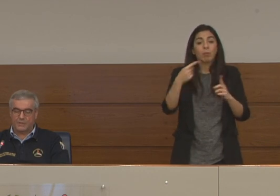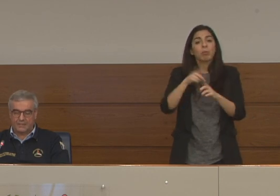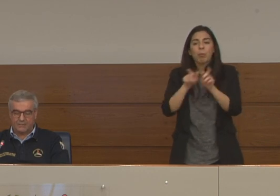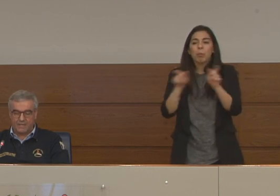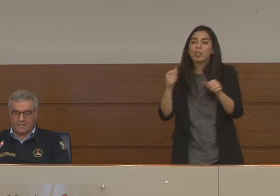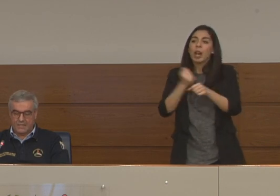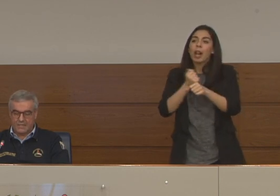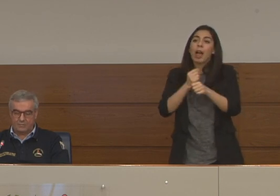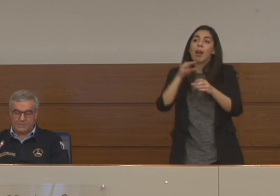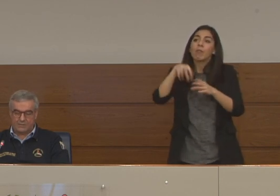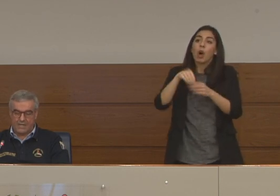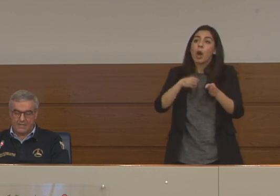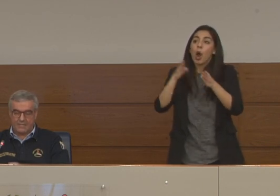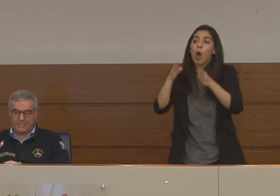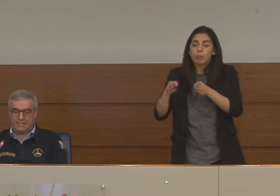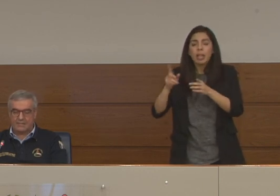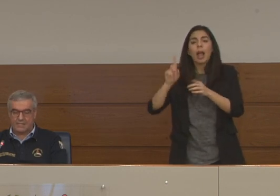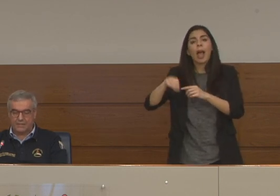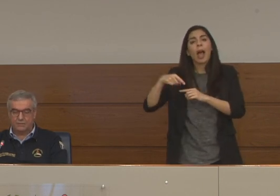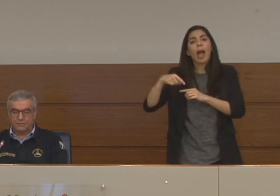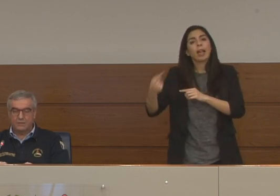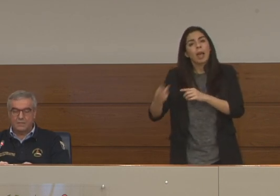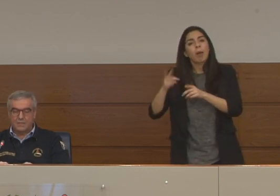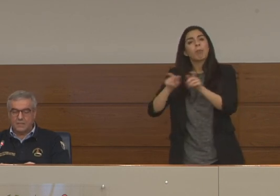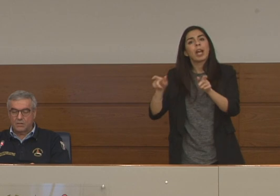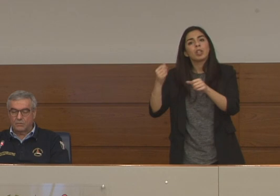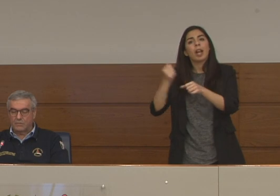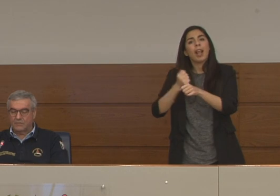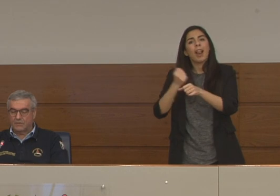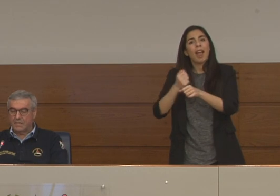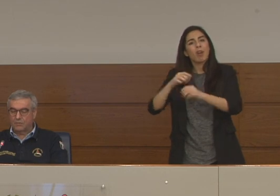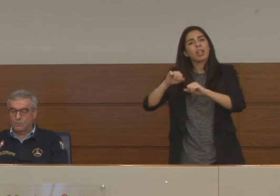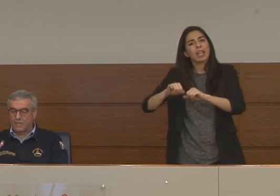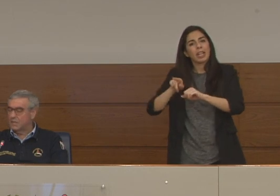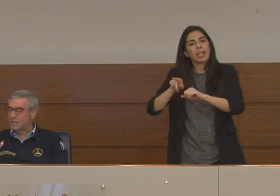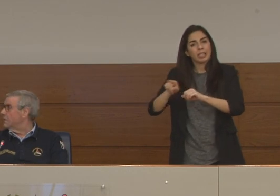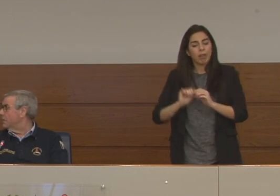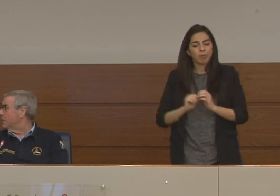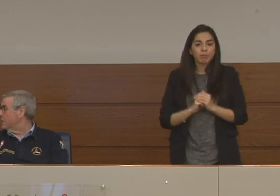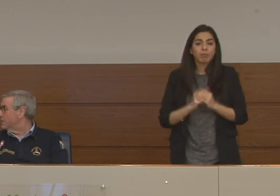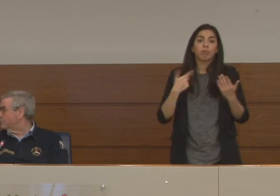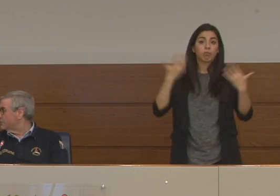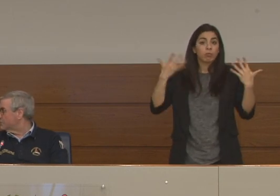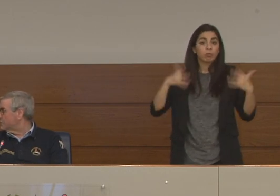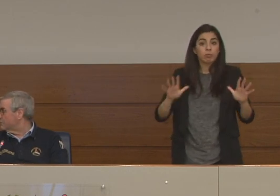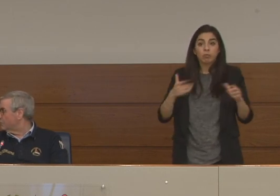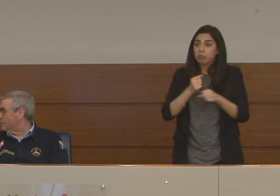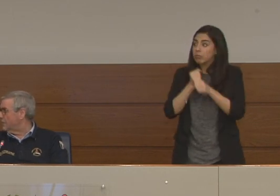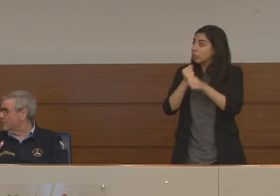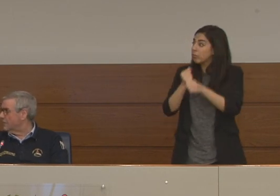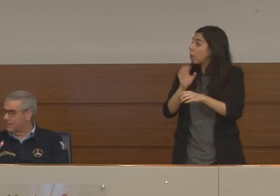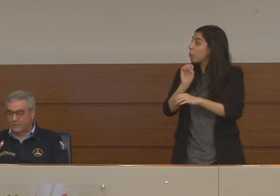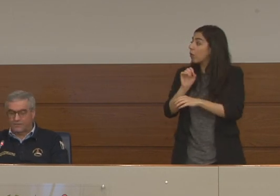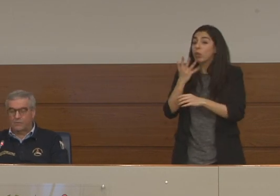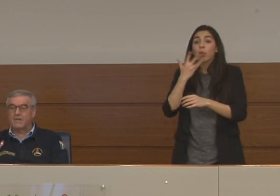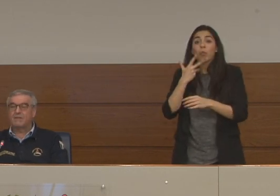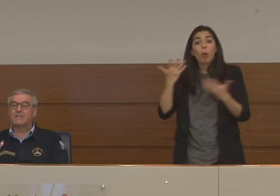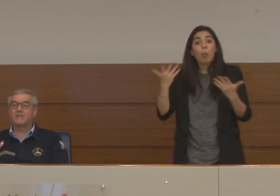operative e al personale sanitario io mi fermerei qui professore se vuole